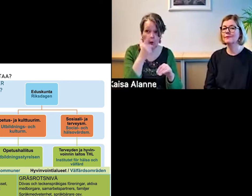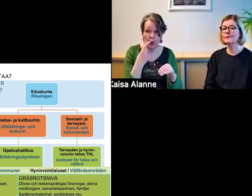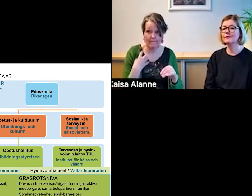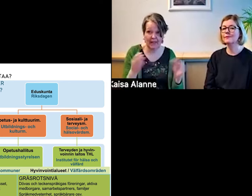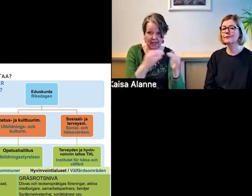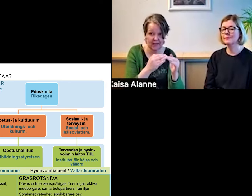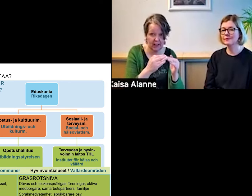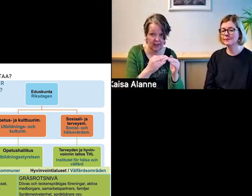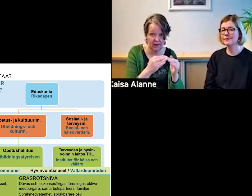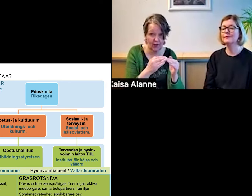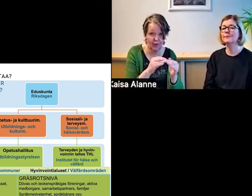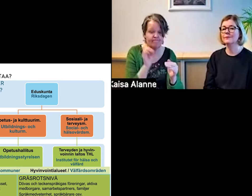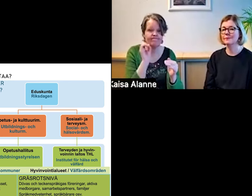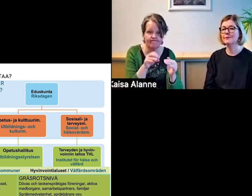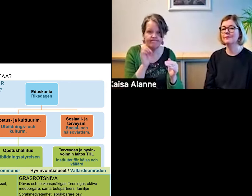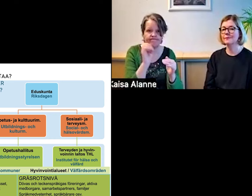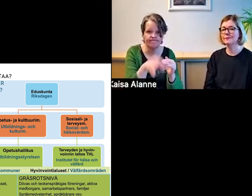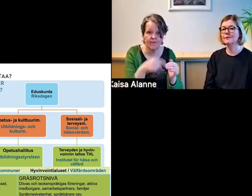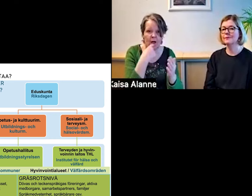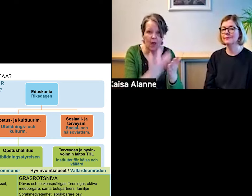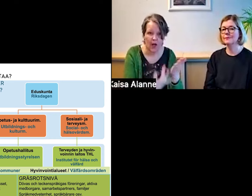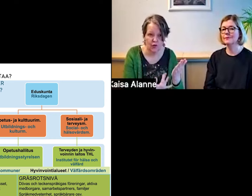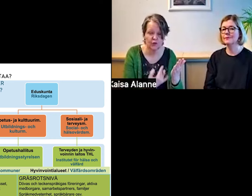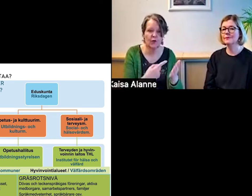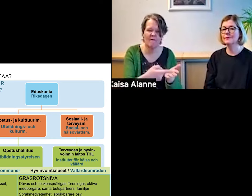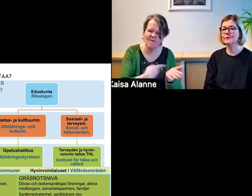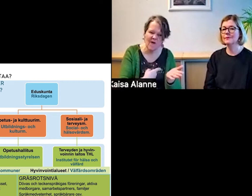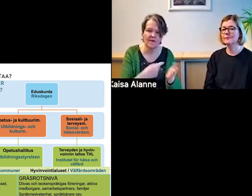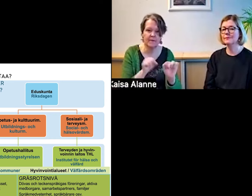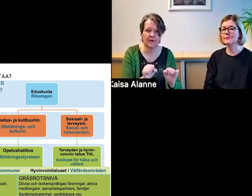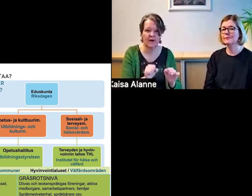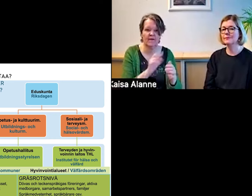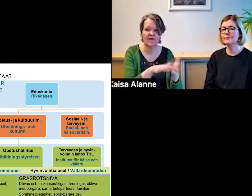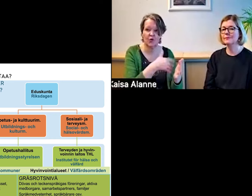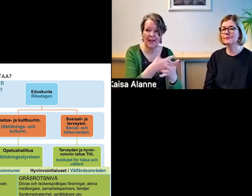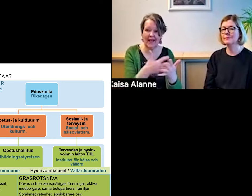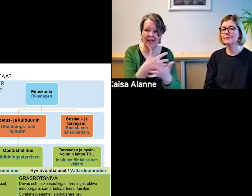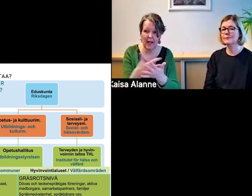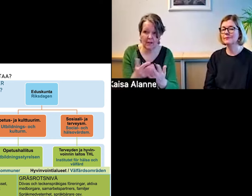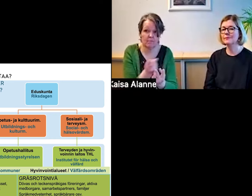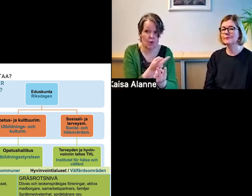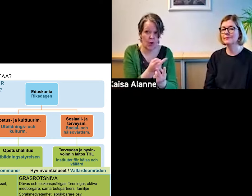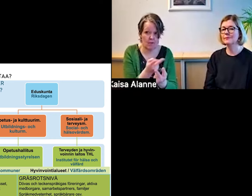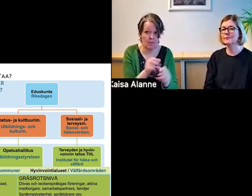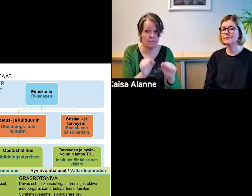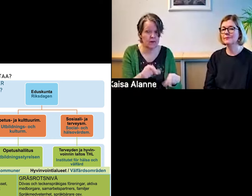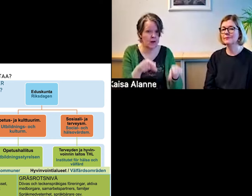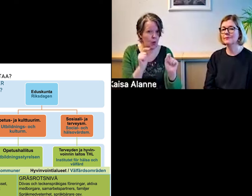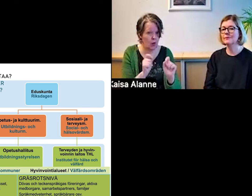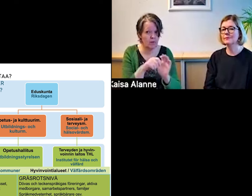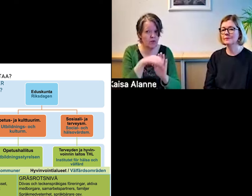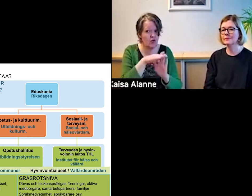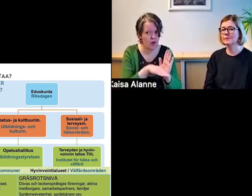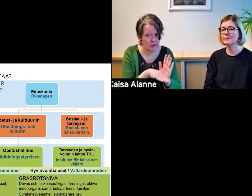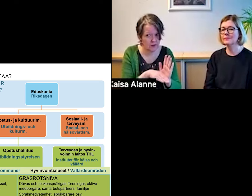siihen liittyen, ja esimerkiksi opetus- ja kulttuuriministeriön puolelle, ja vaadimme sitä, että